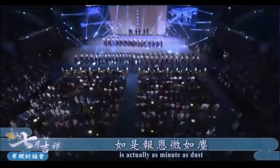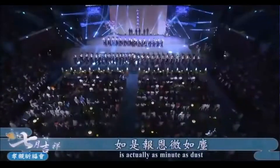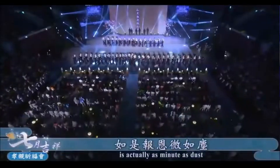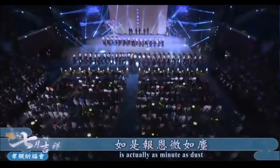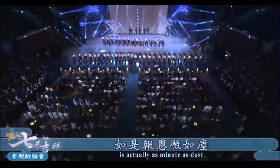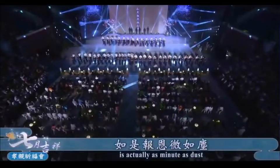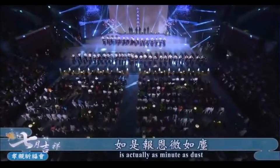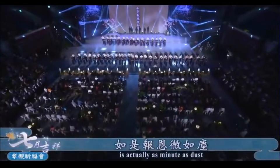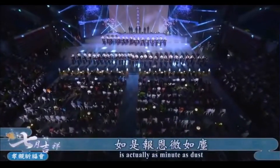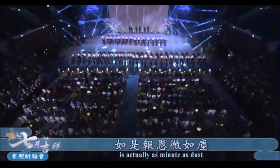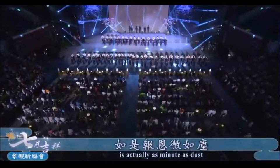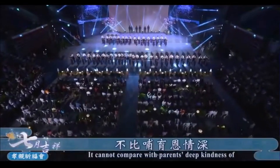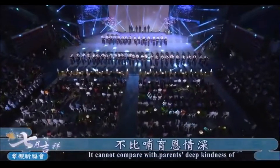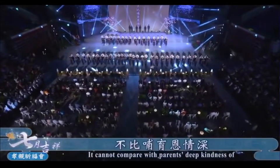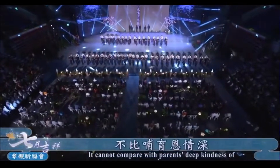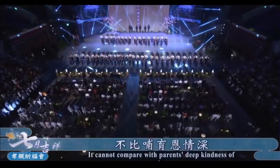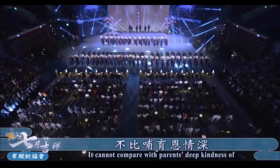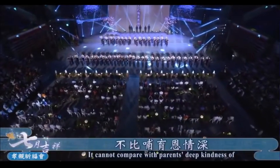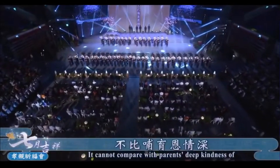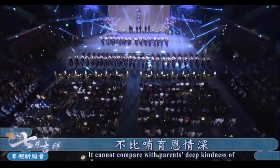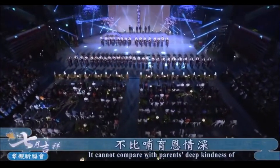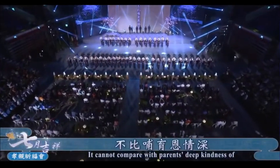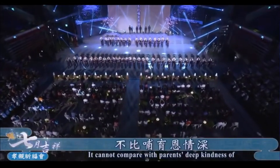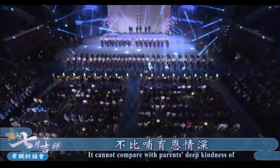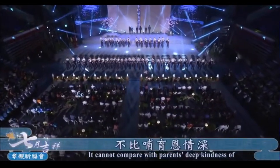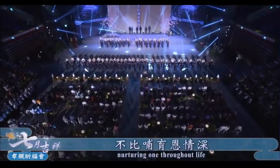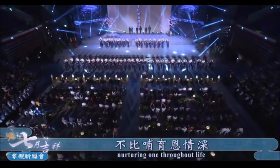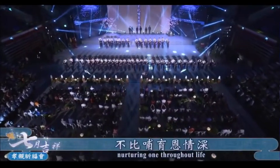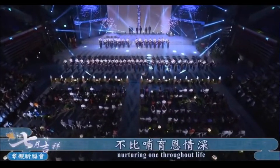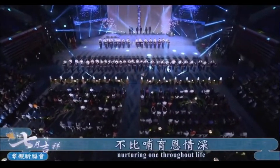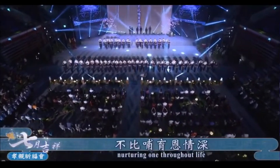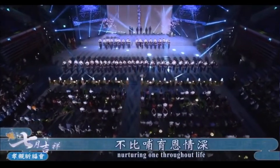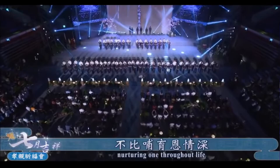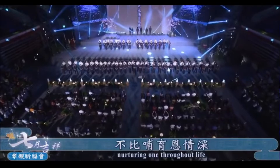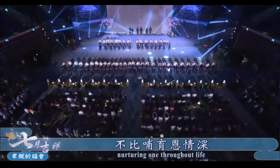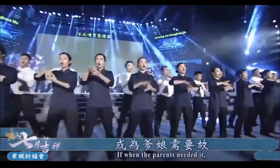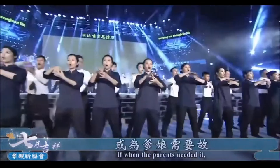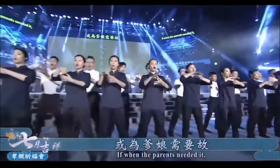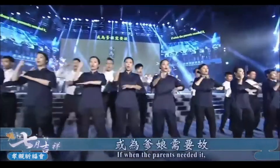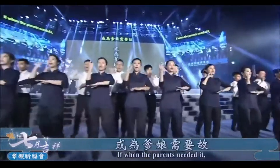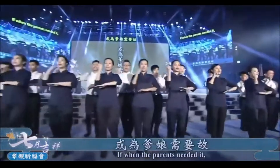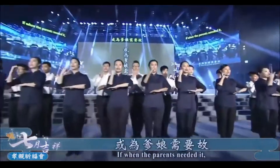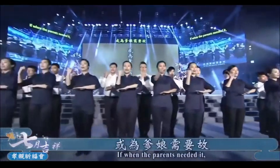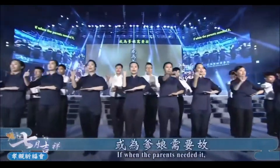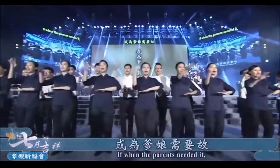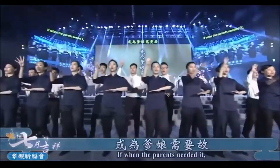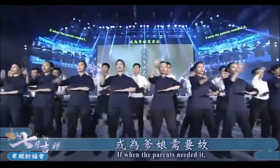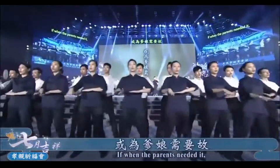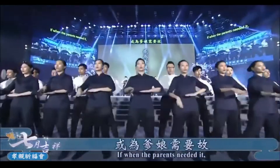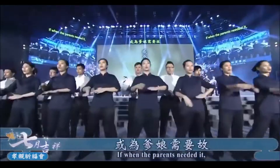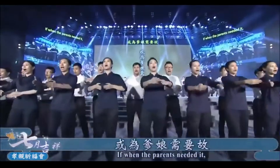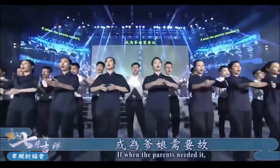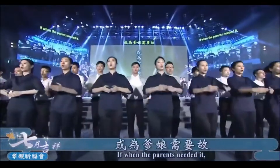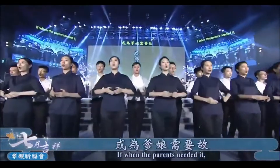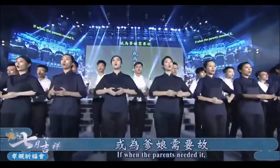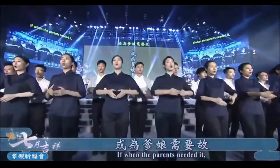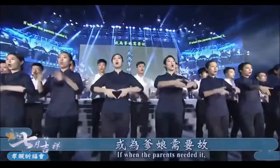如尘，不必不与恩情深，爹娘需要物，